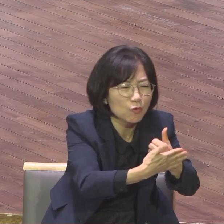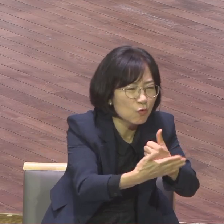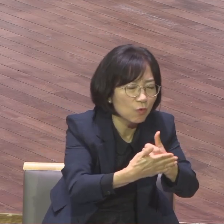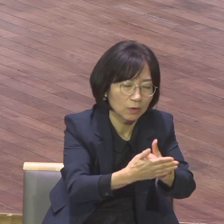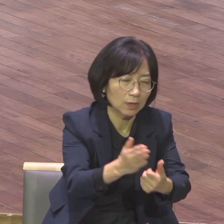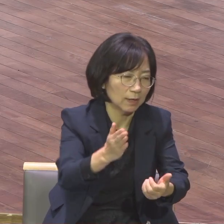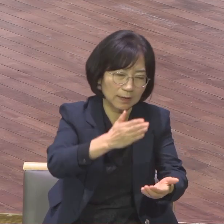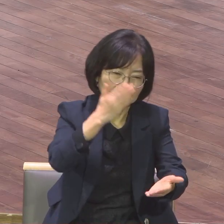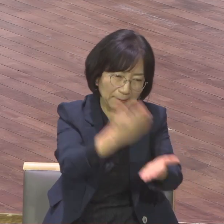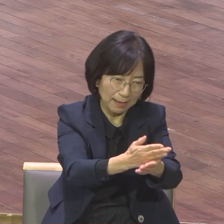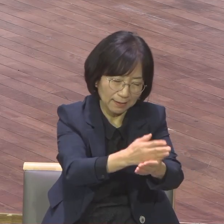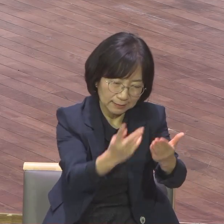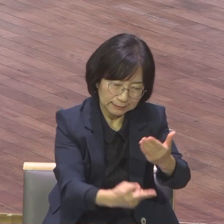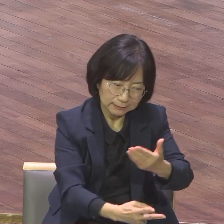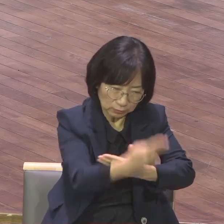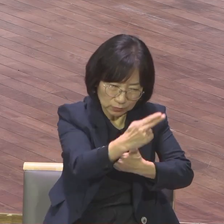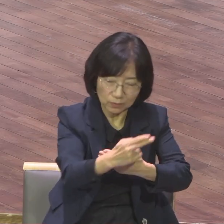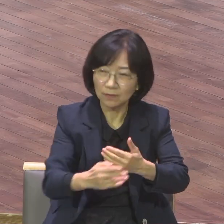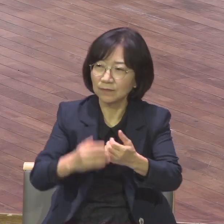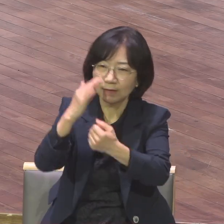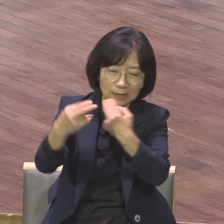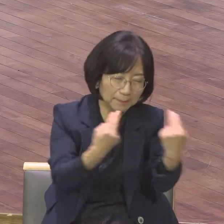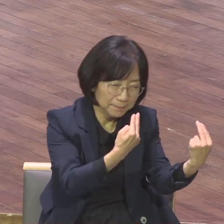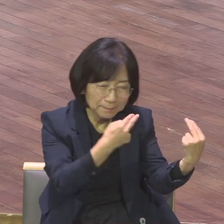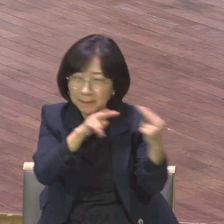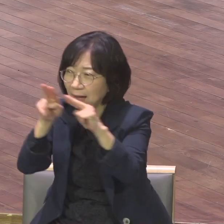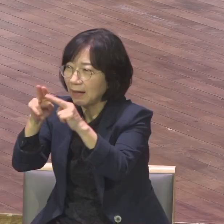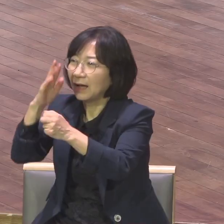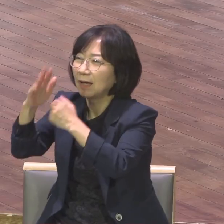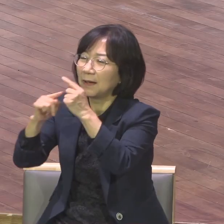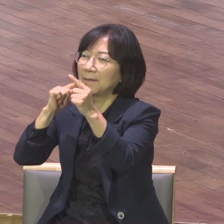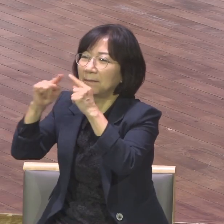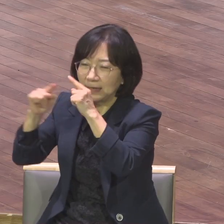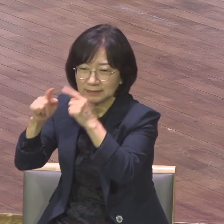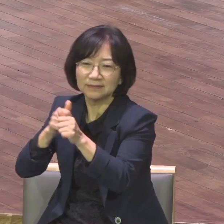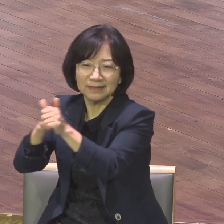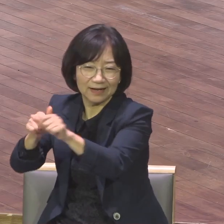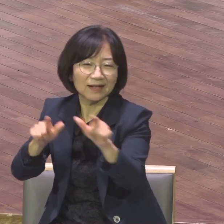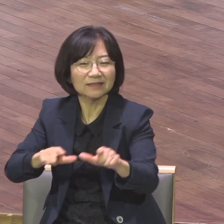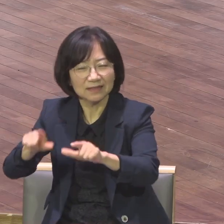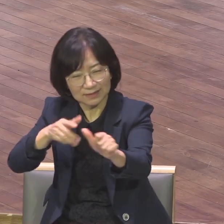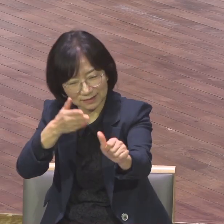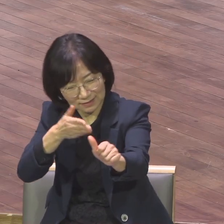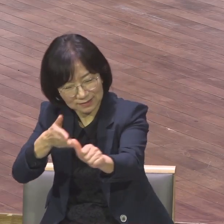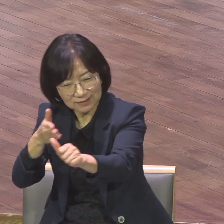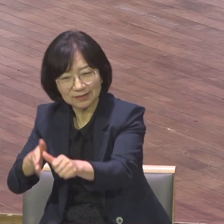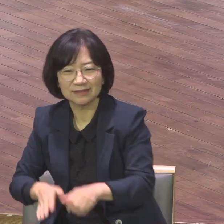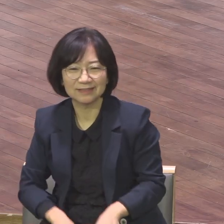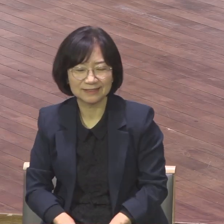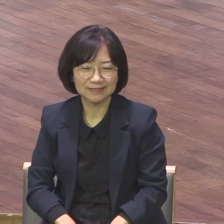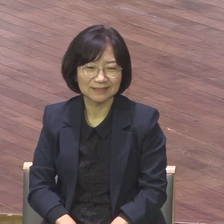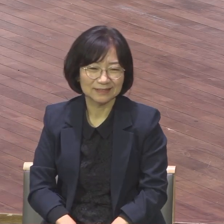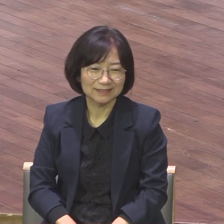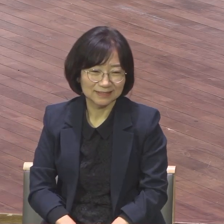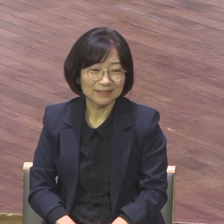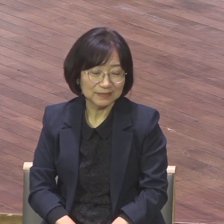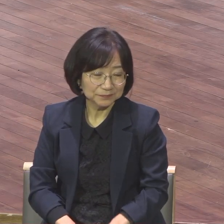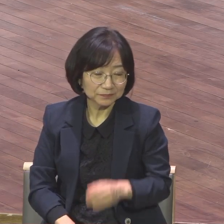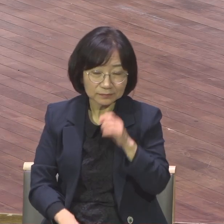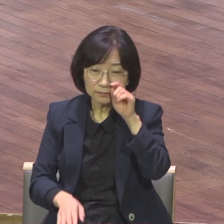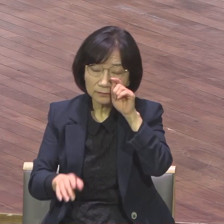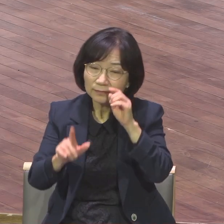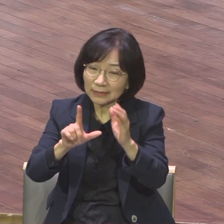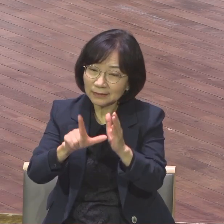하나님 중심적인, 다시 말하면 하나님의 말씀 중심적인 삶을 살아야 돼요. 말씀. 그 시간이 나면 성경